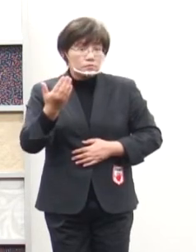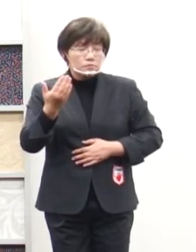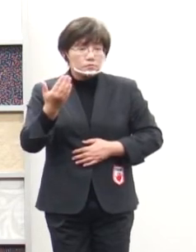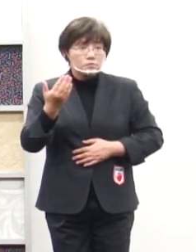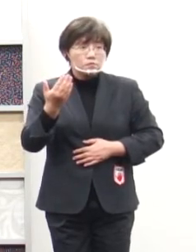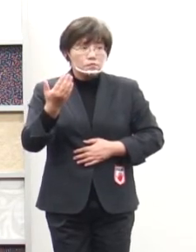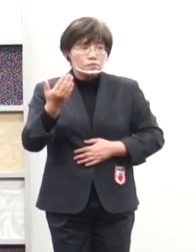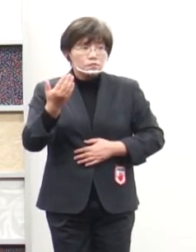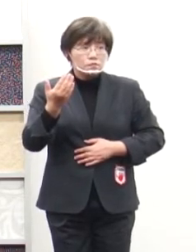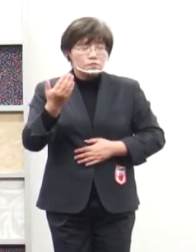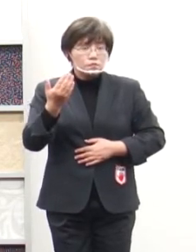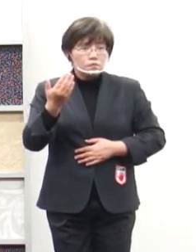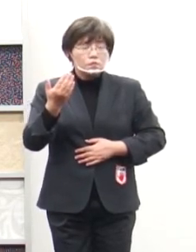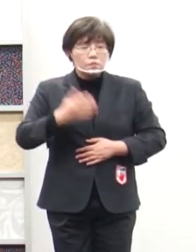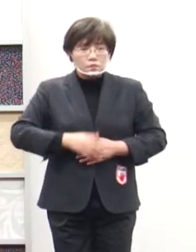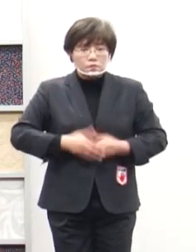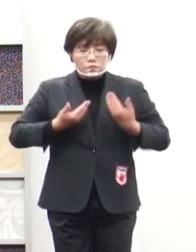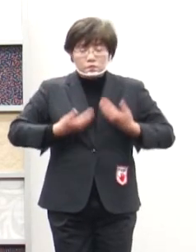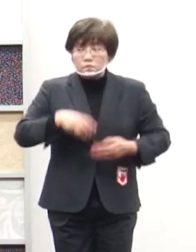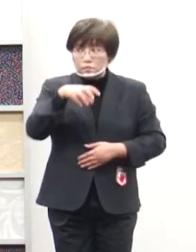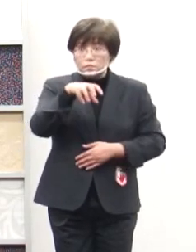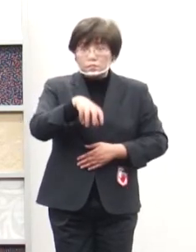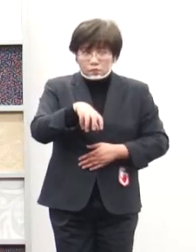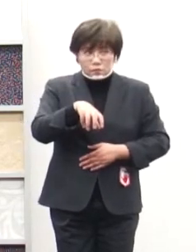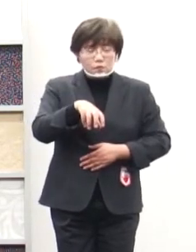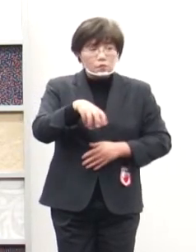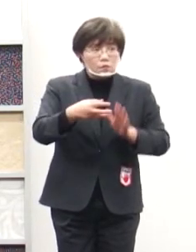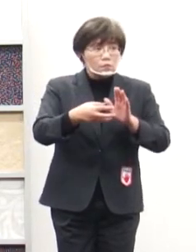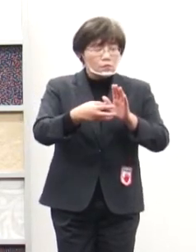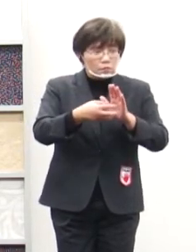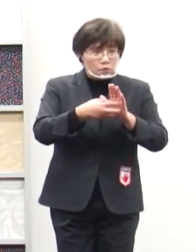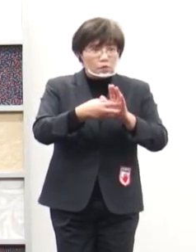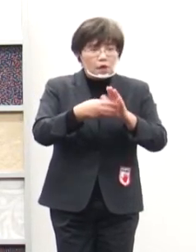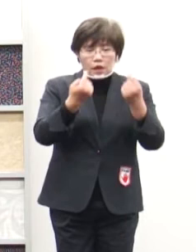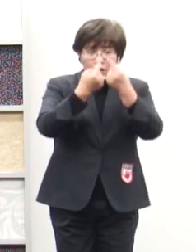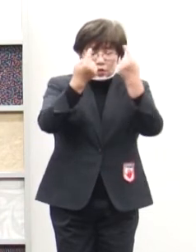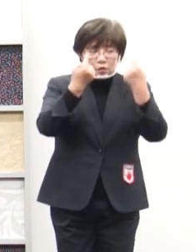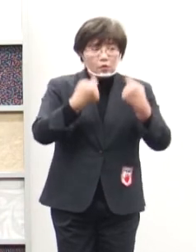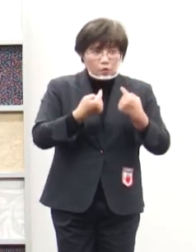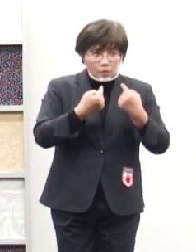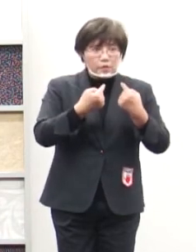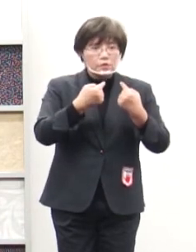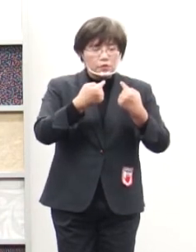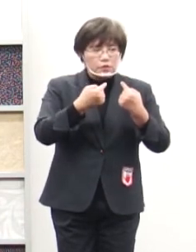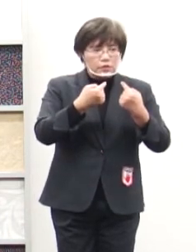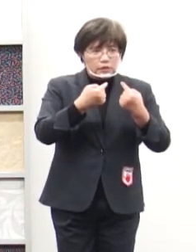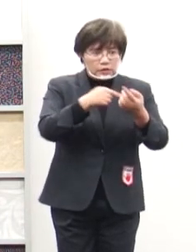方は入ってないんで、それは個別会場。 個別会場何件ぐらいありましたっけ。バーですか。